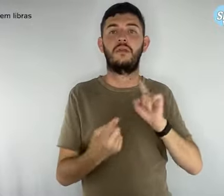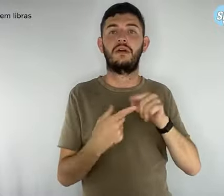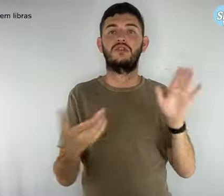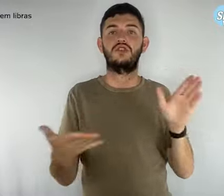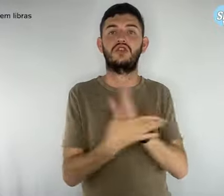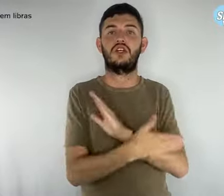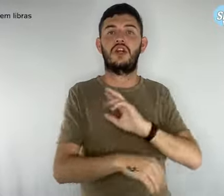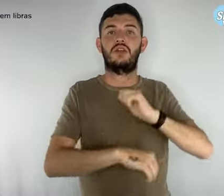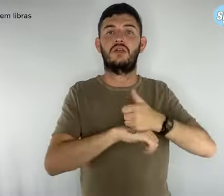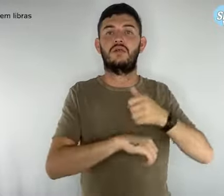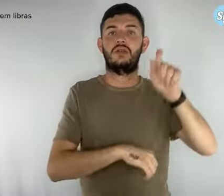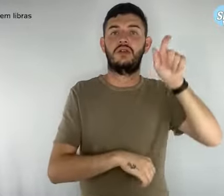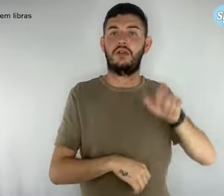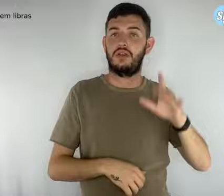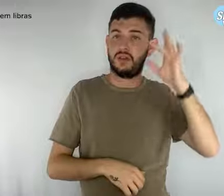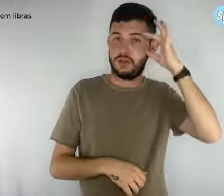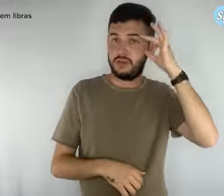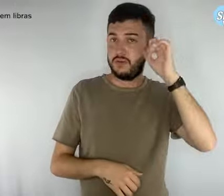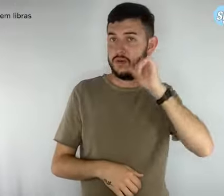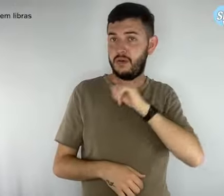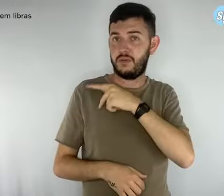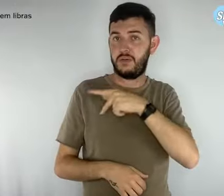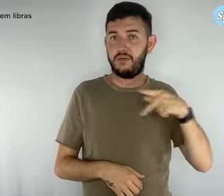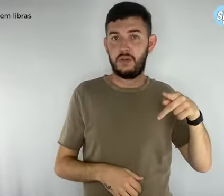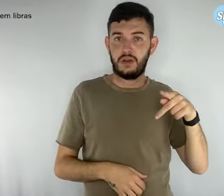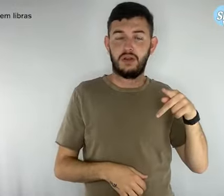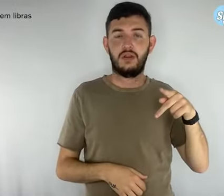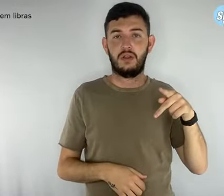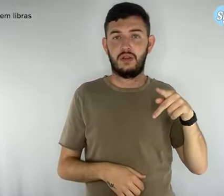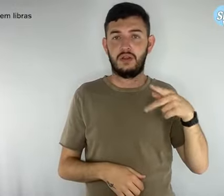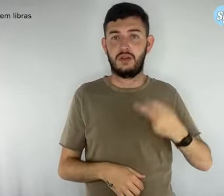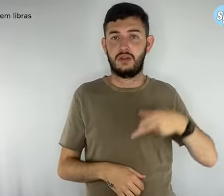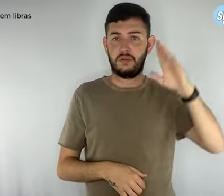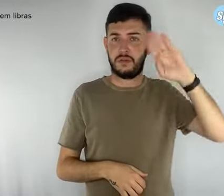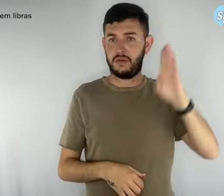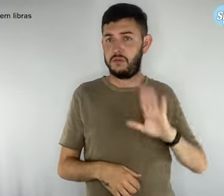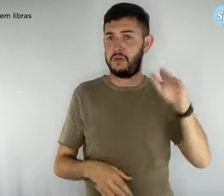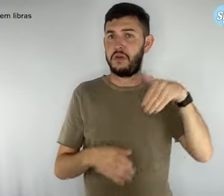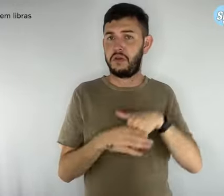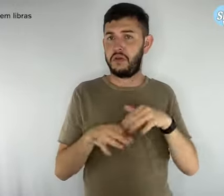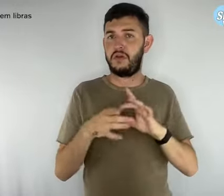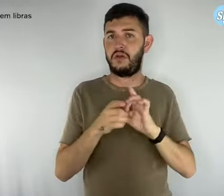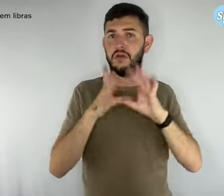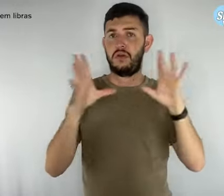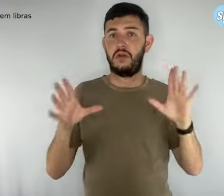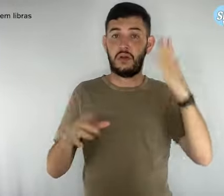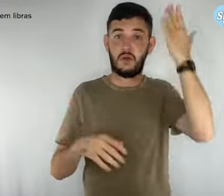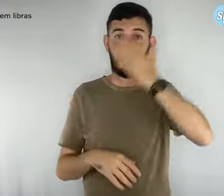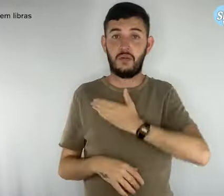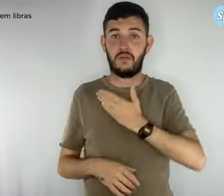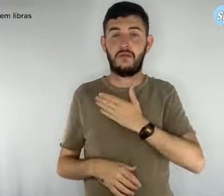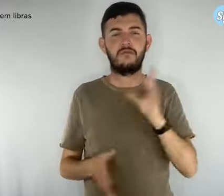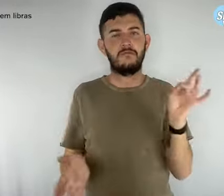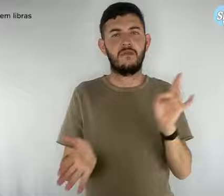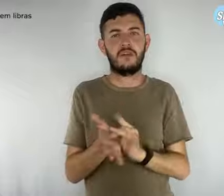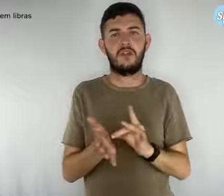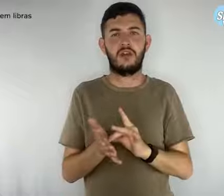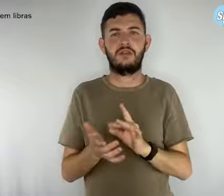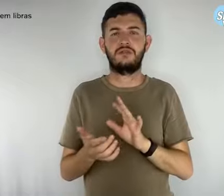Dilma Rousseff, uma presidenta da República eleita democraticamente e comprovadamente honesta,